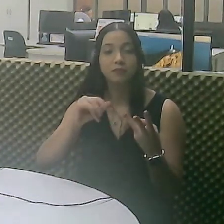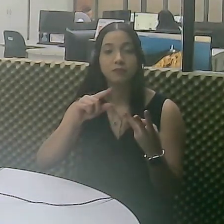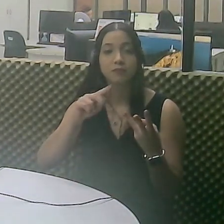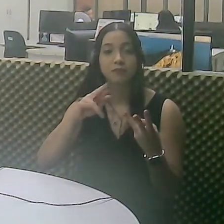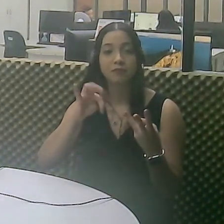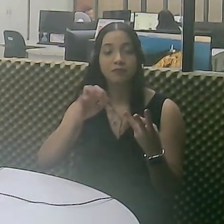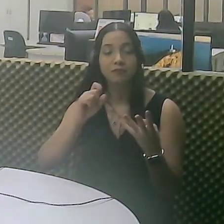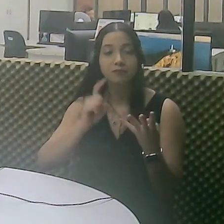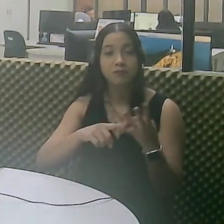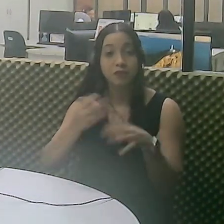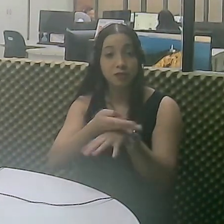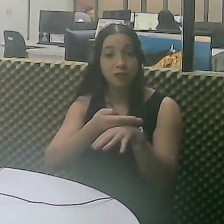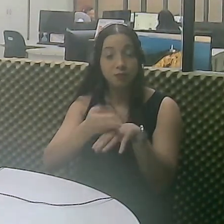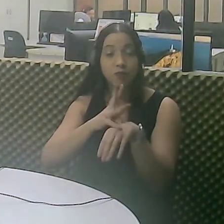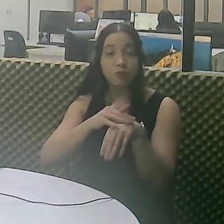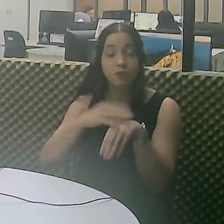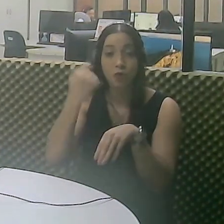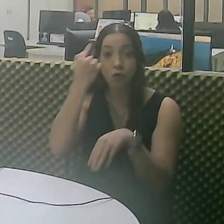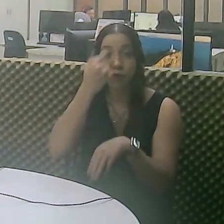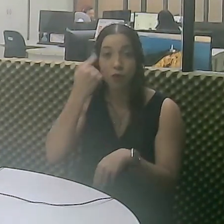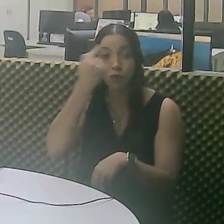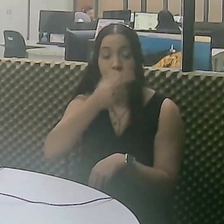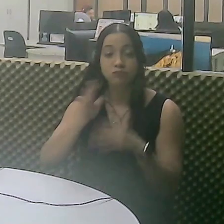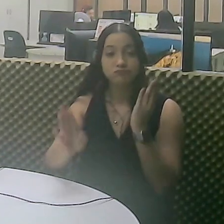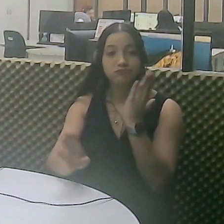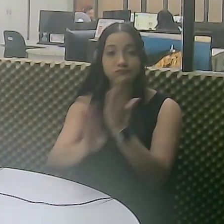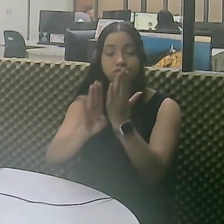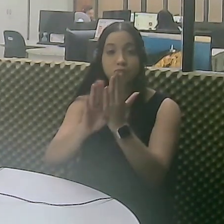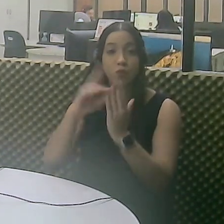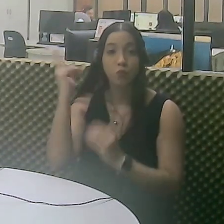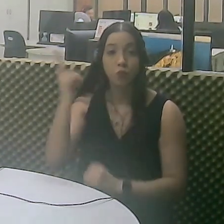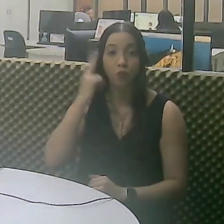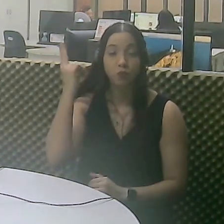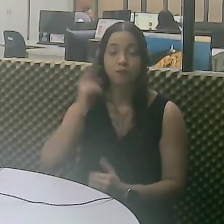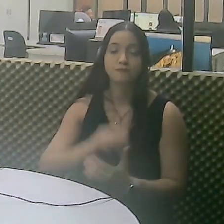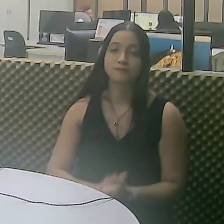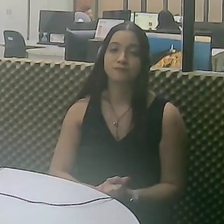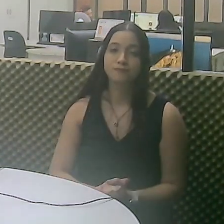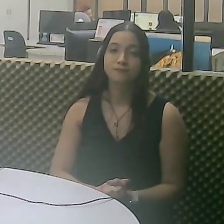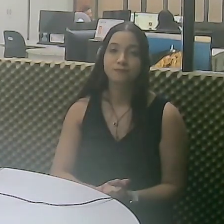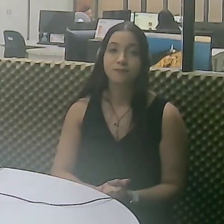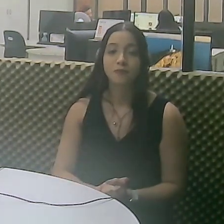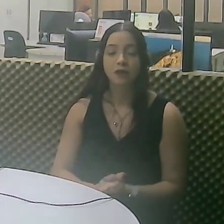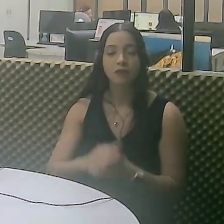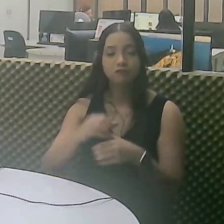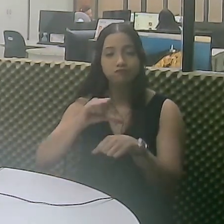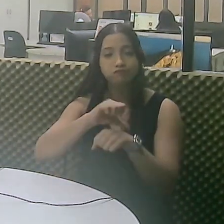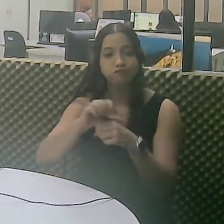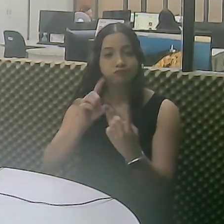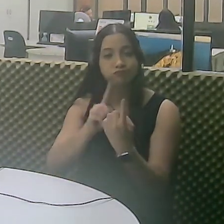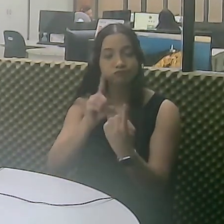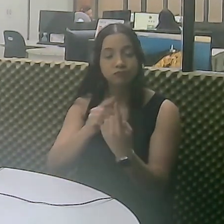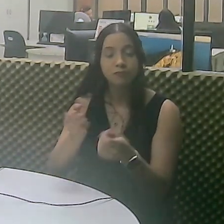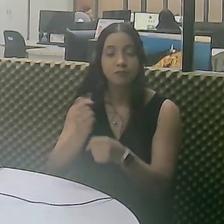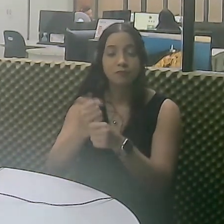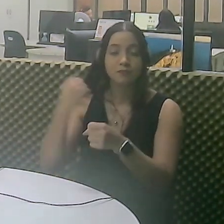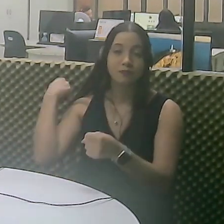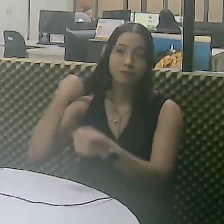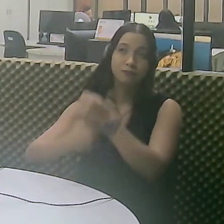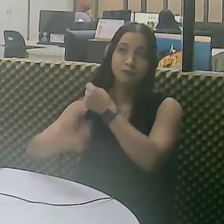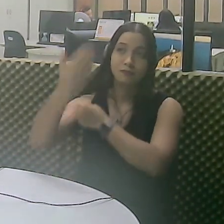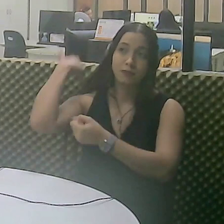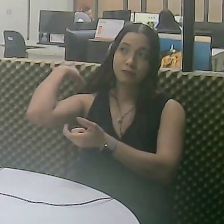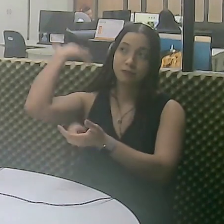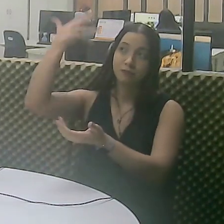e tratamento de doenças oftalmológicas diagnosticadas no ambulatório. Nos procedimentos realizados desde o ano passado até o mês de